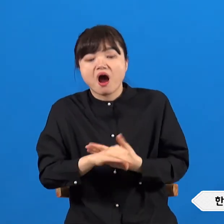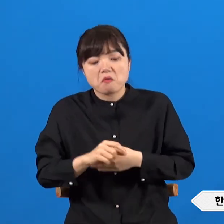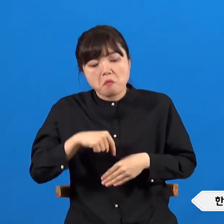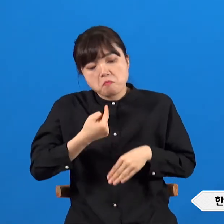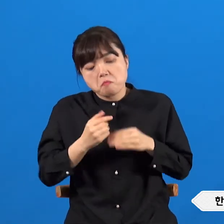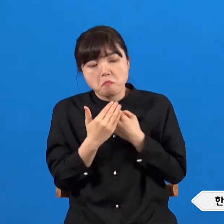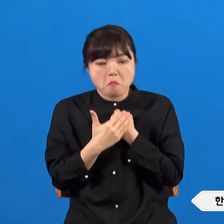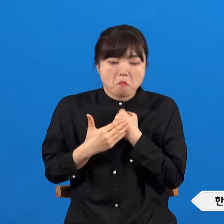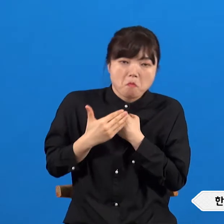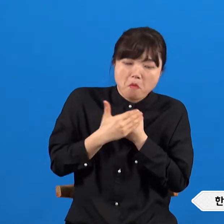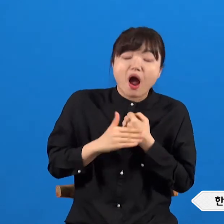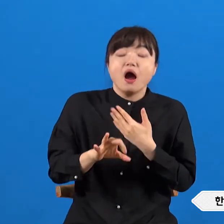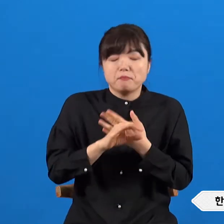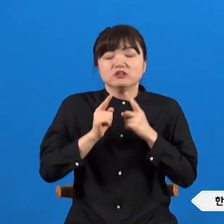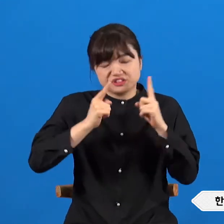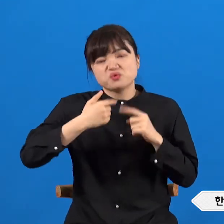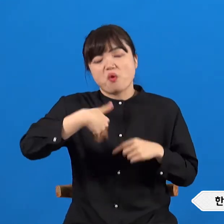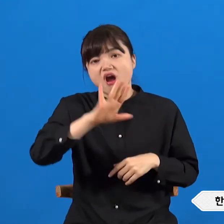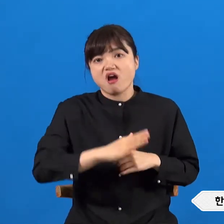것이기 때문입니다.